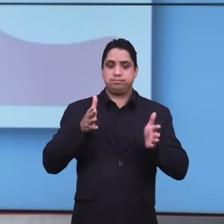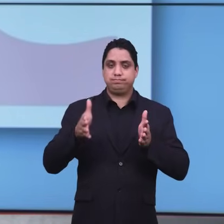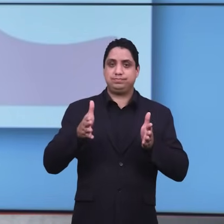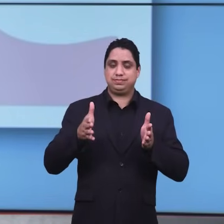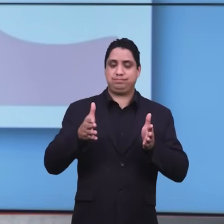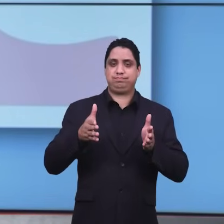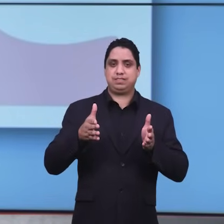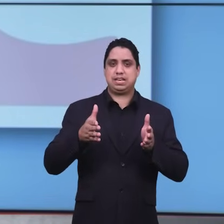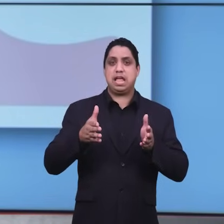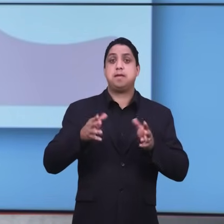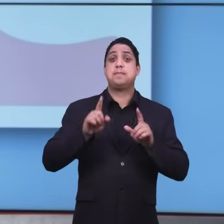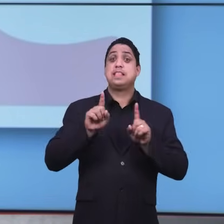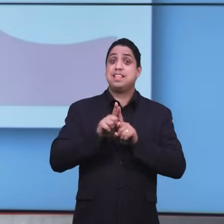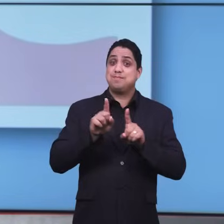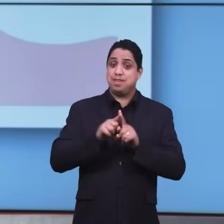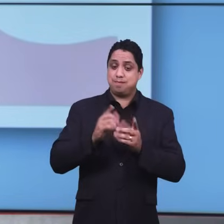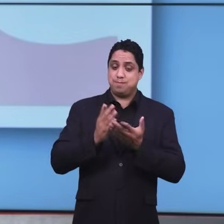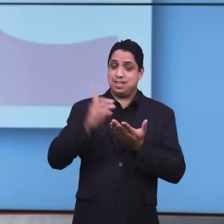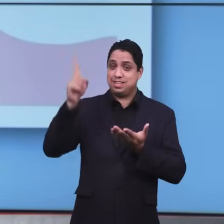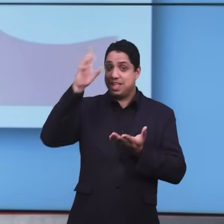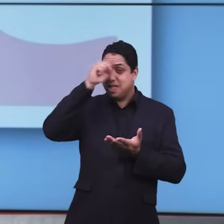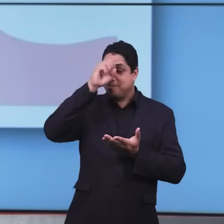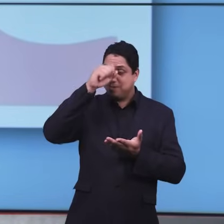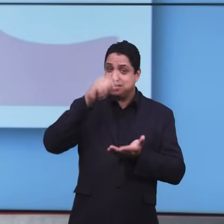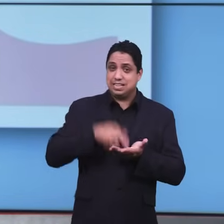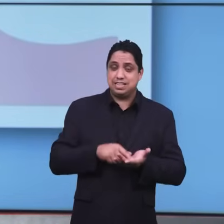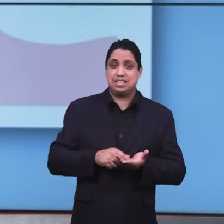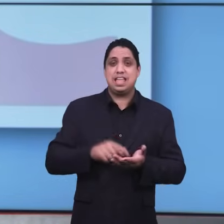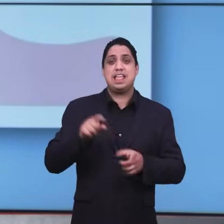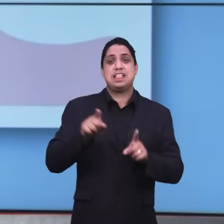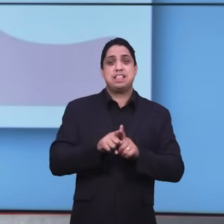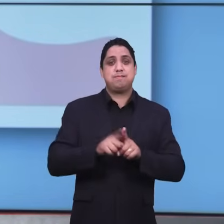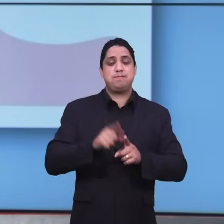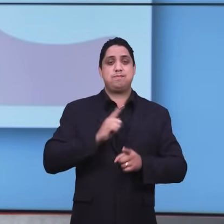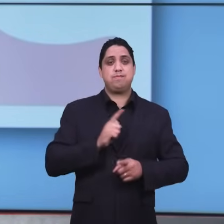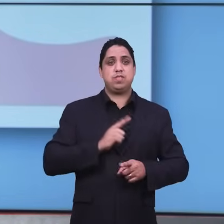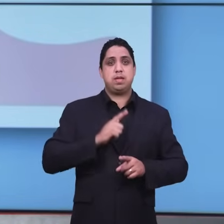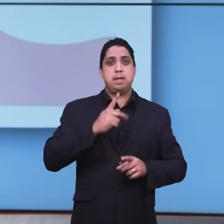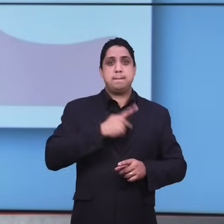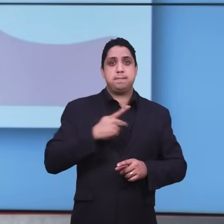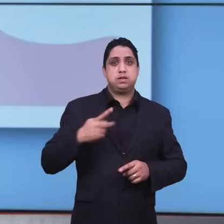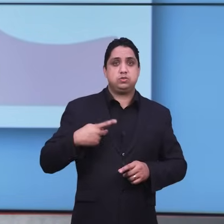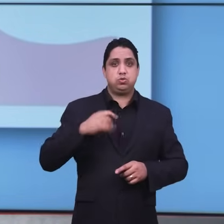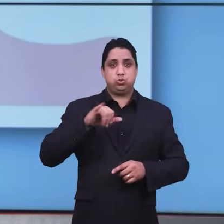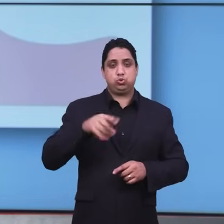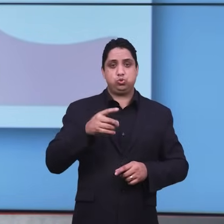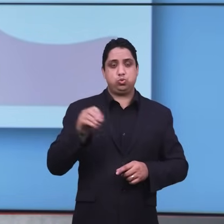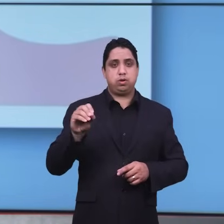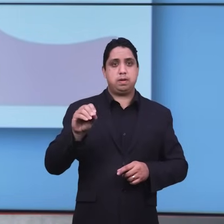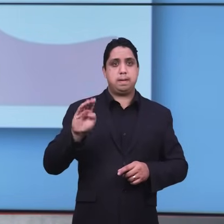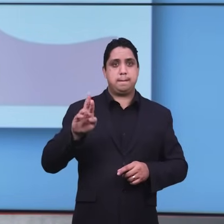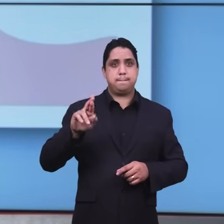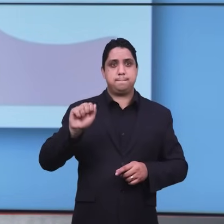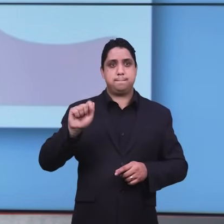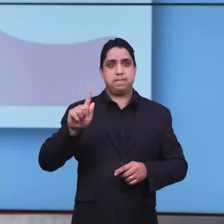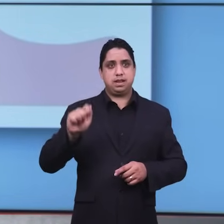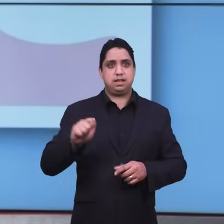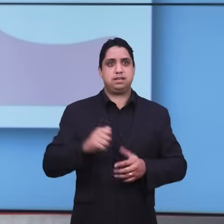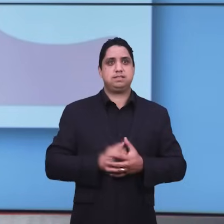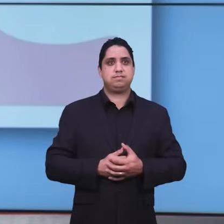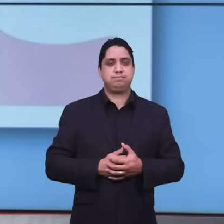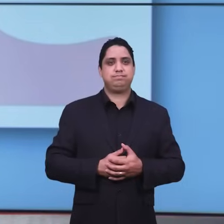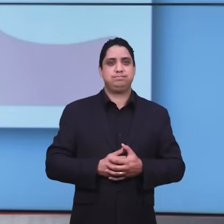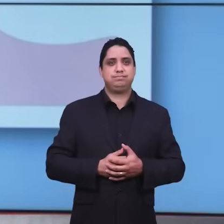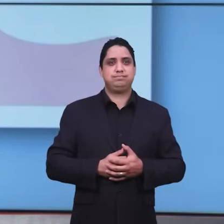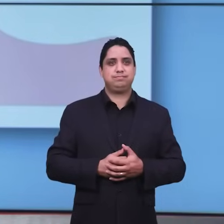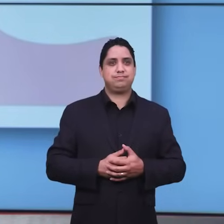E dentro deste contexto, teremos também aqui uma palavra do pastor João Braga, que está conosco hoje aqui.